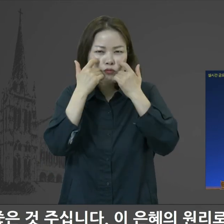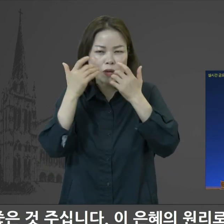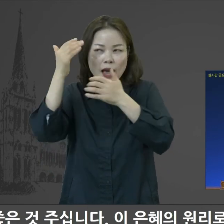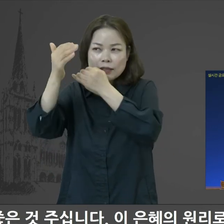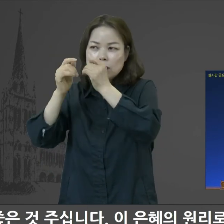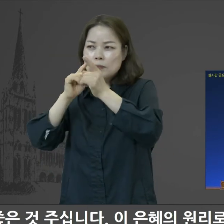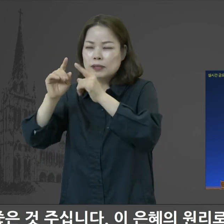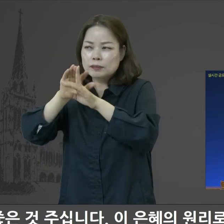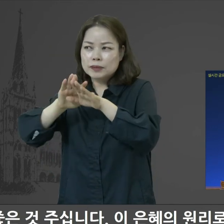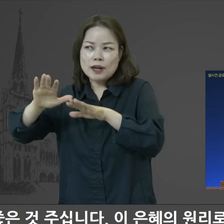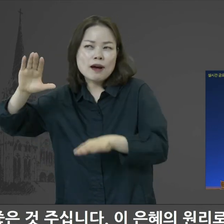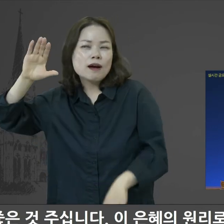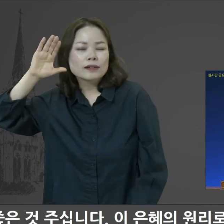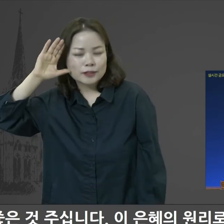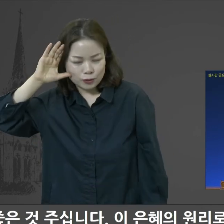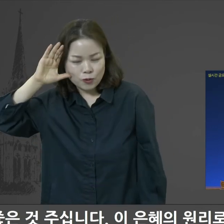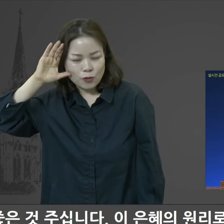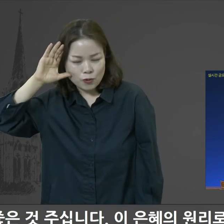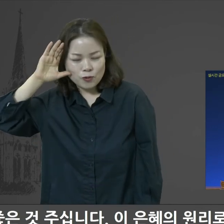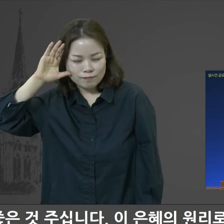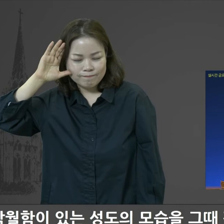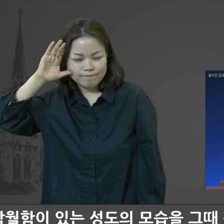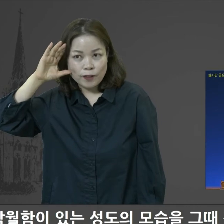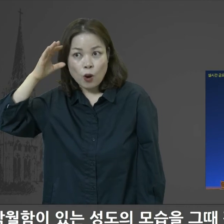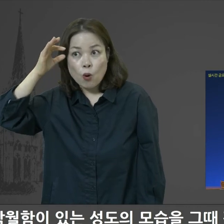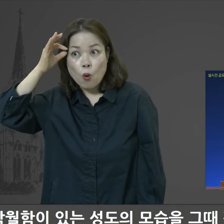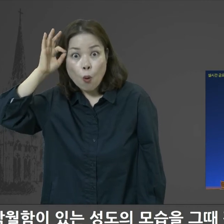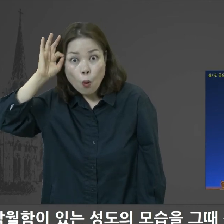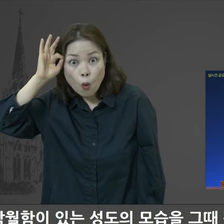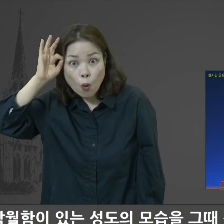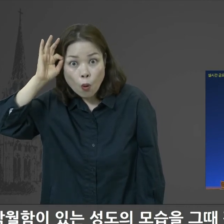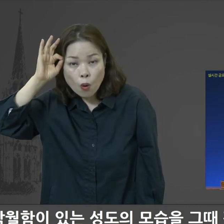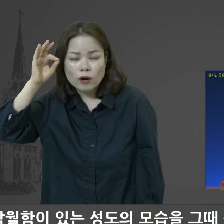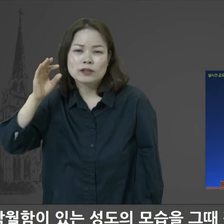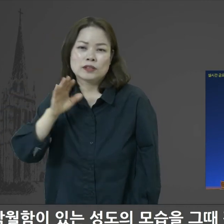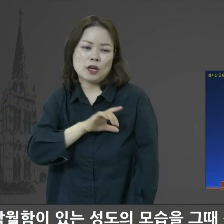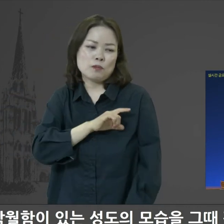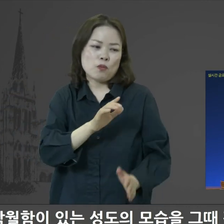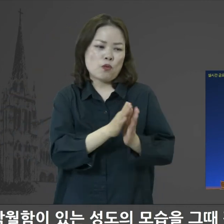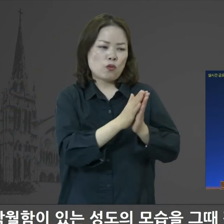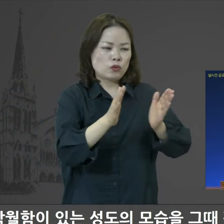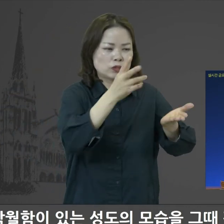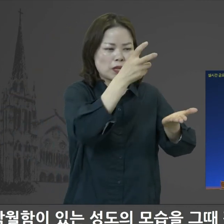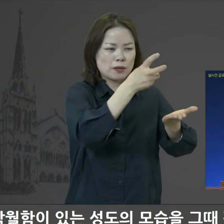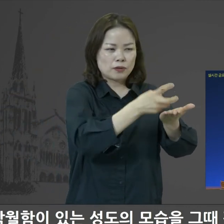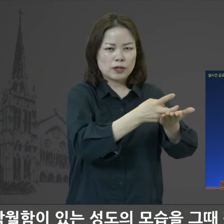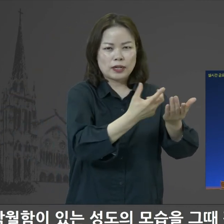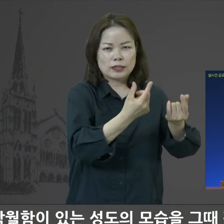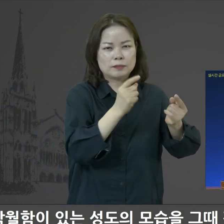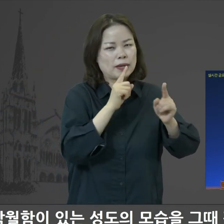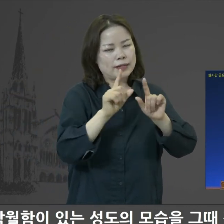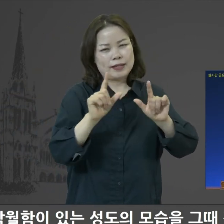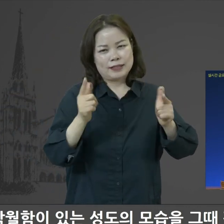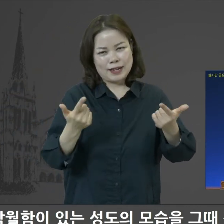말씀 잘 듣고, 그 하나님 말씀 잘 들은 게 모세의 율법과 같은 말씀이 아니라